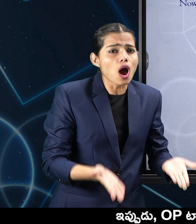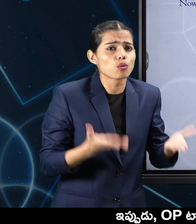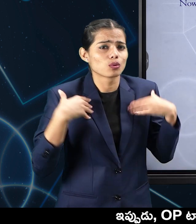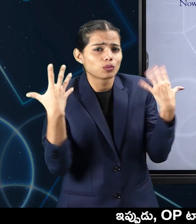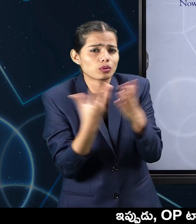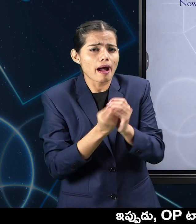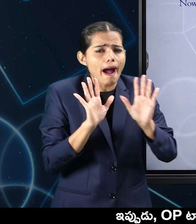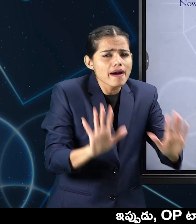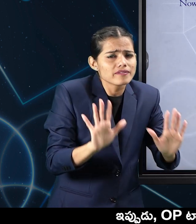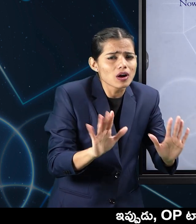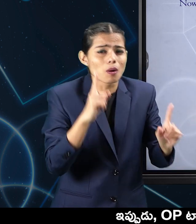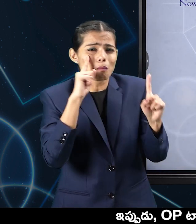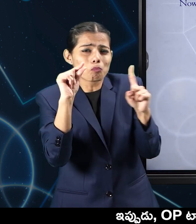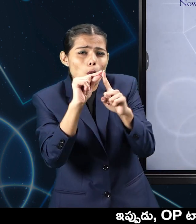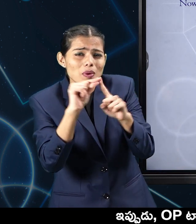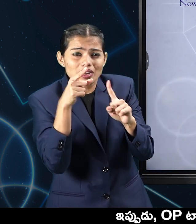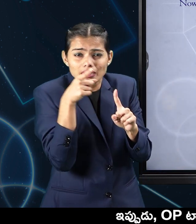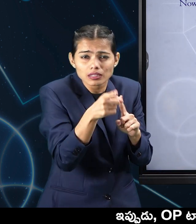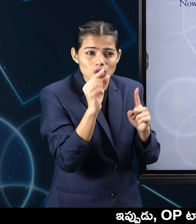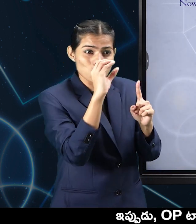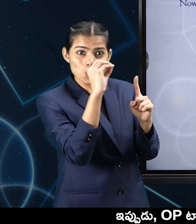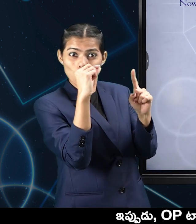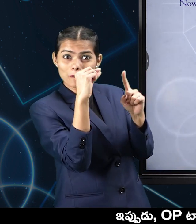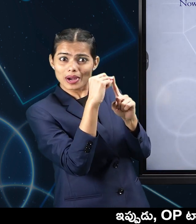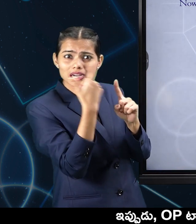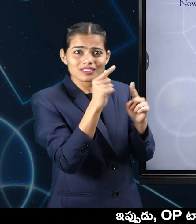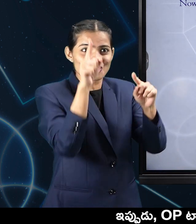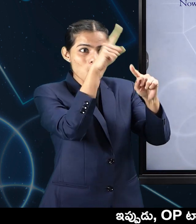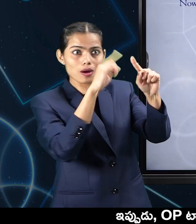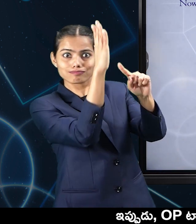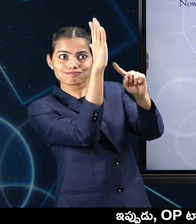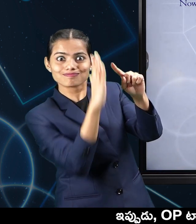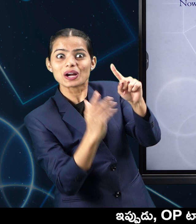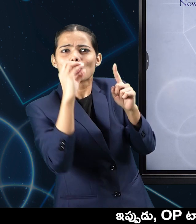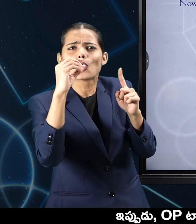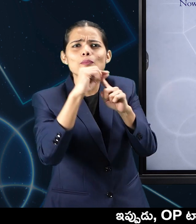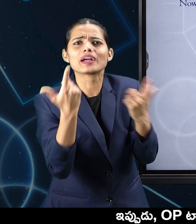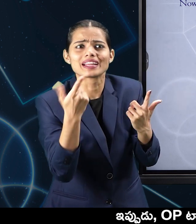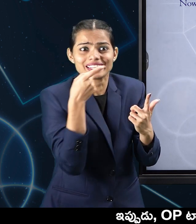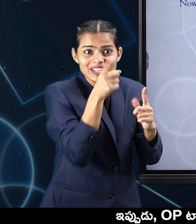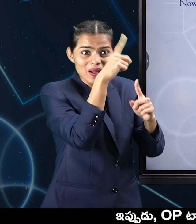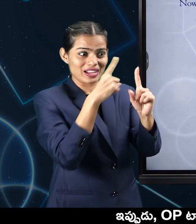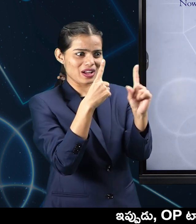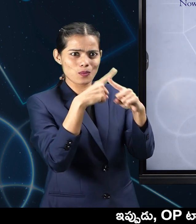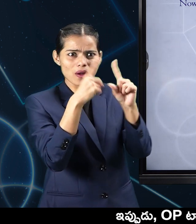ఇప్పుడు OP టాంజెంట్ XYకి లంబంగా ఉందని మనం నిరూపించాలి.